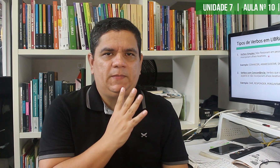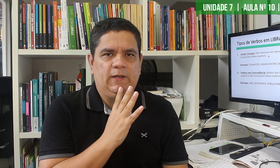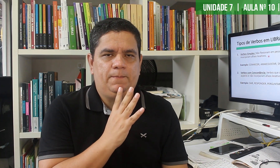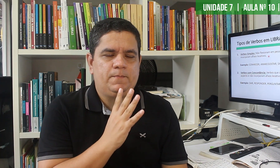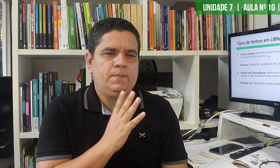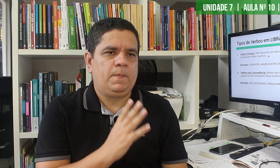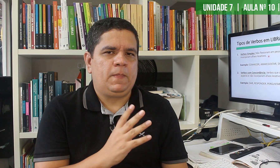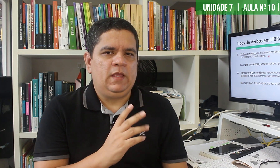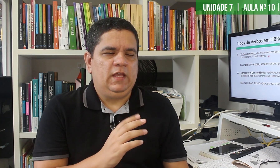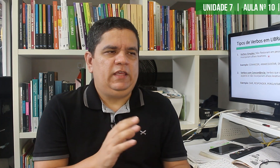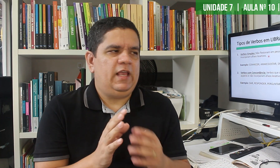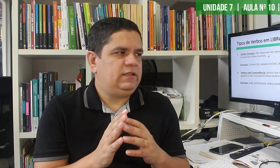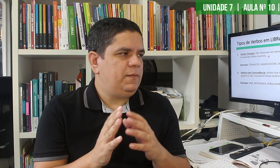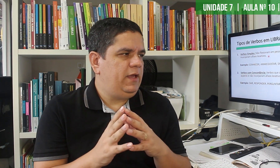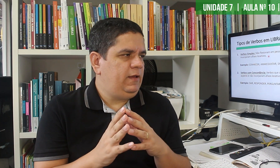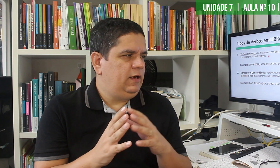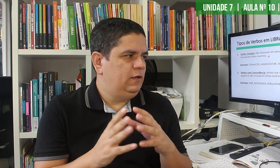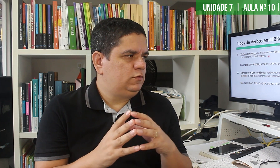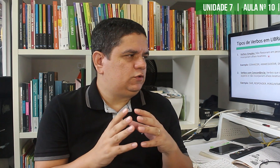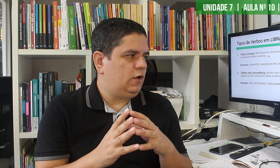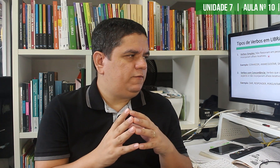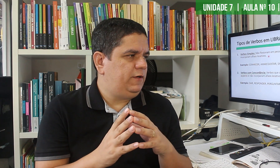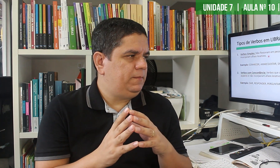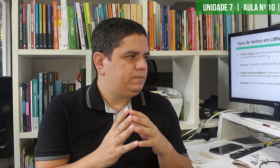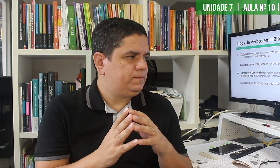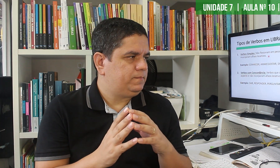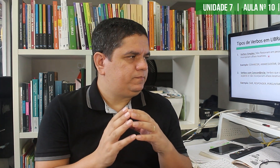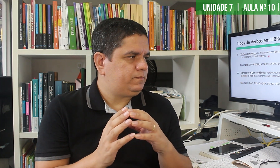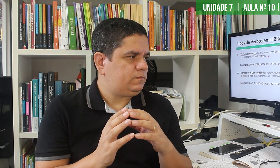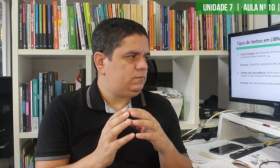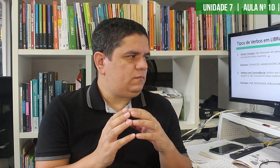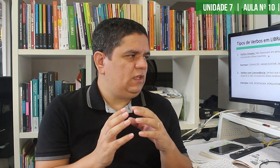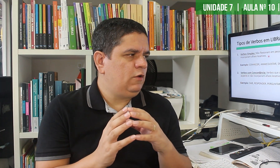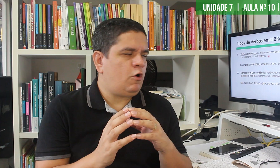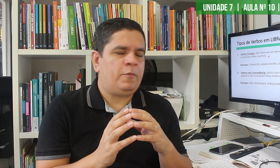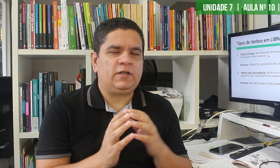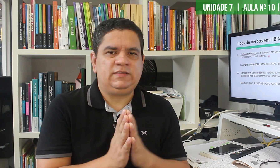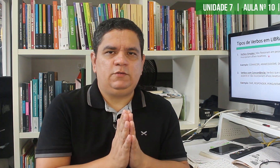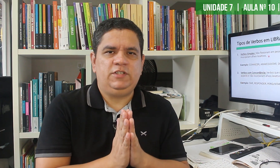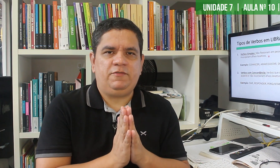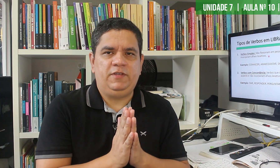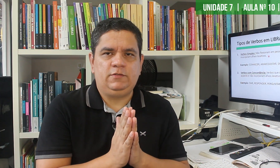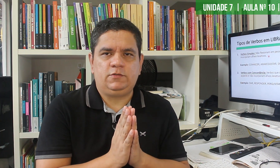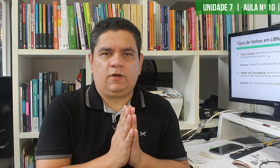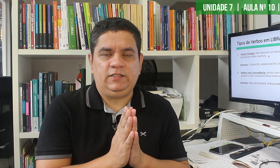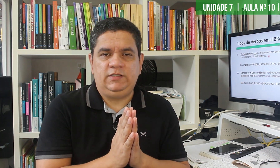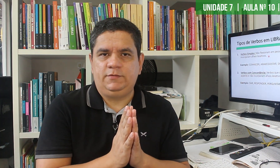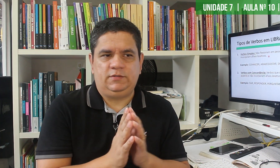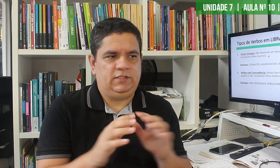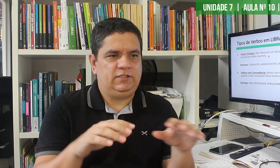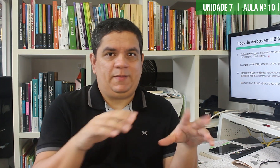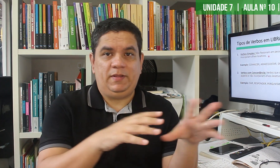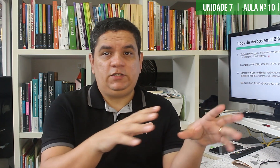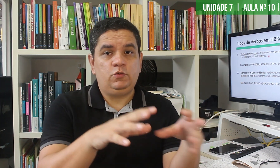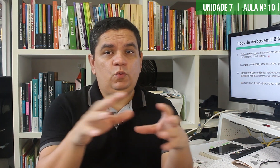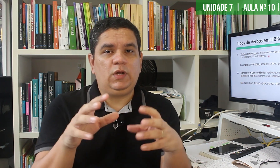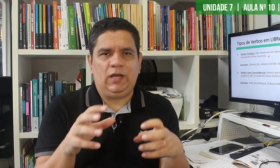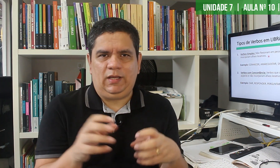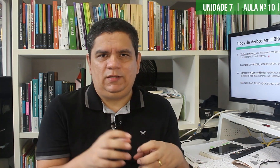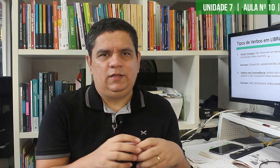tá? E ele também não sofre incorporação de afixos locativos, ou seja, independente do lugar,